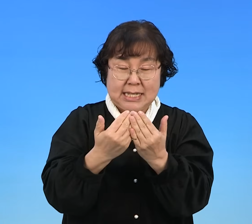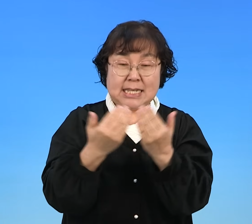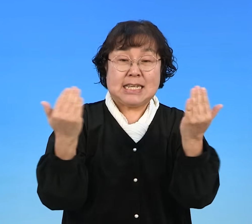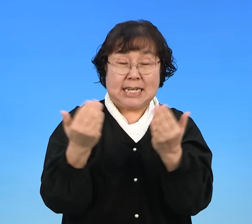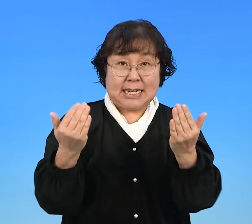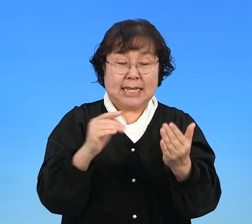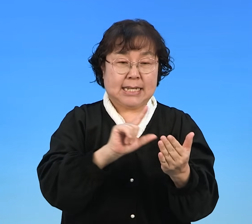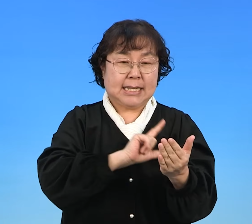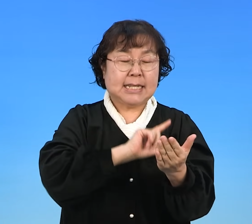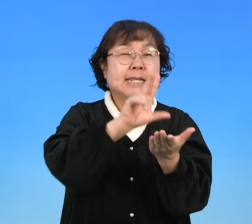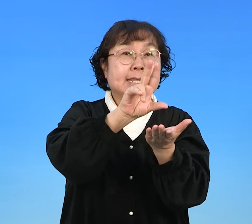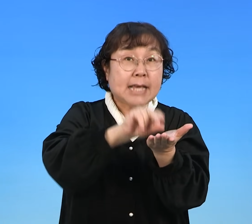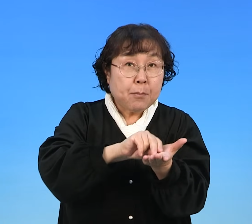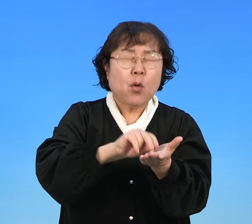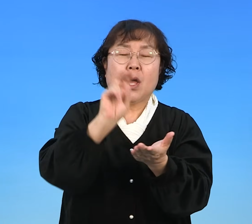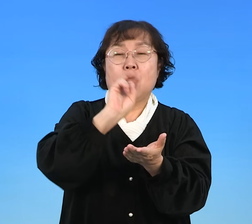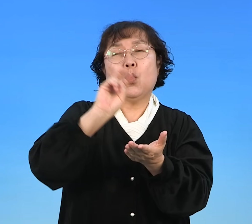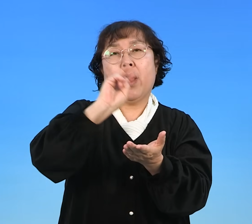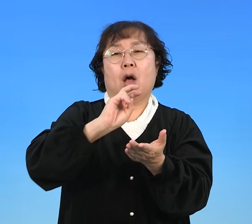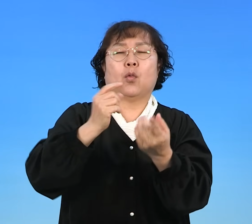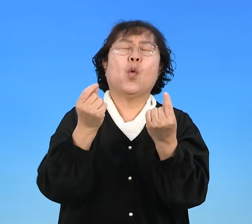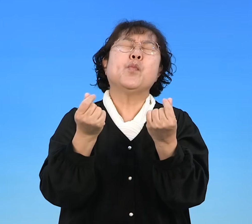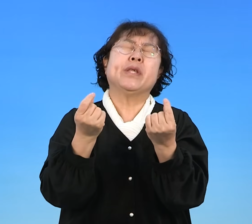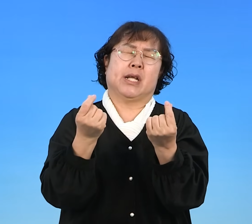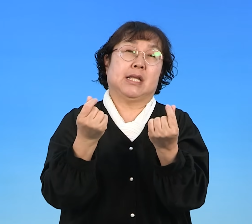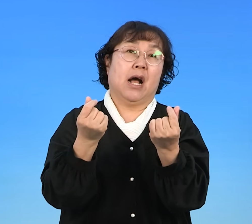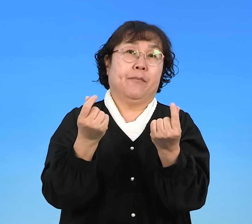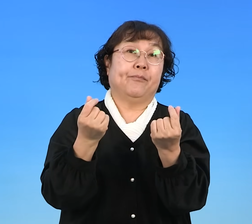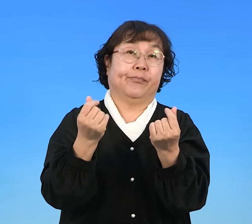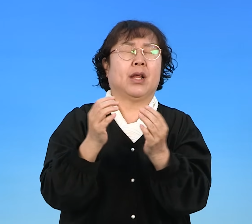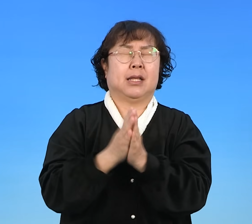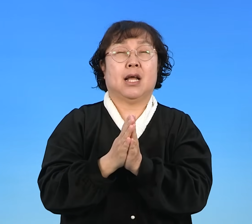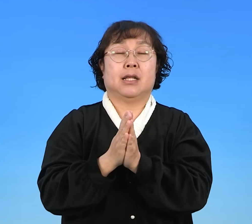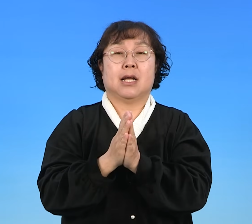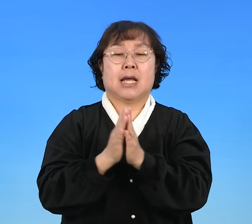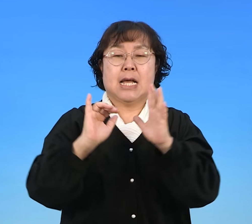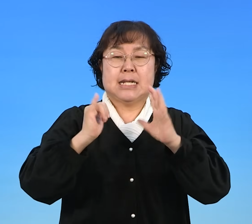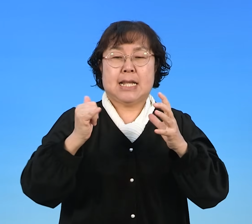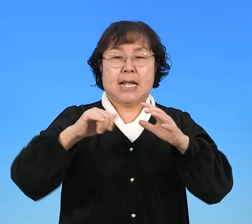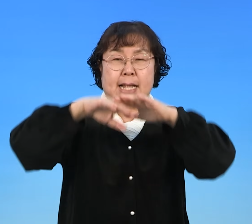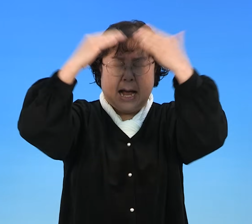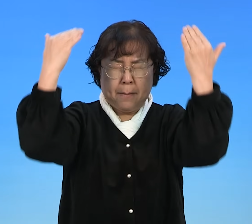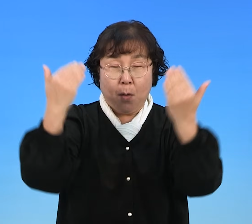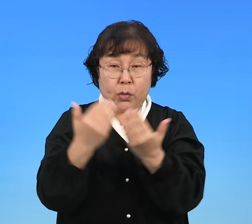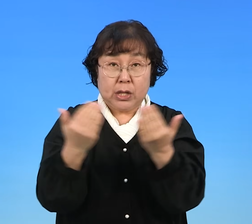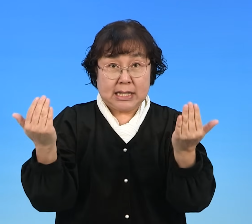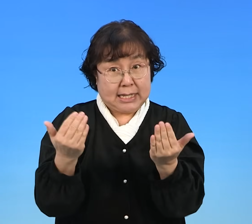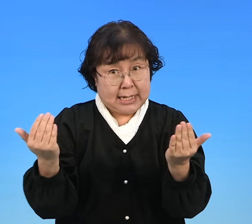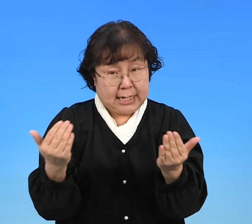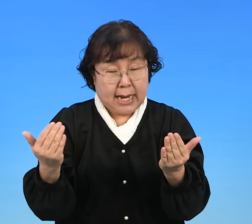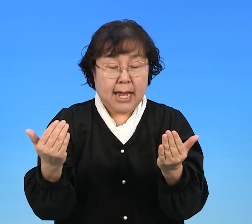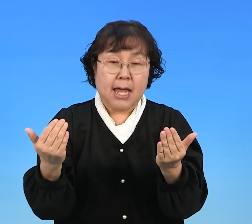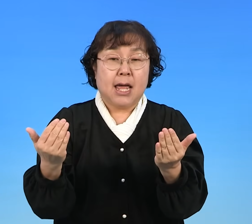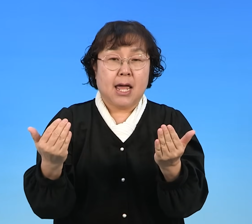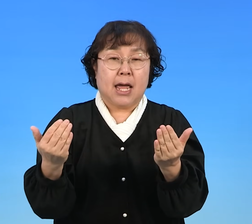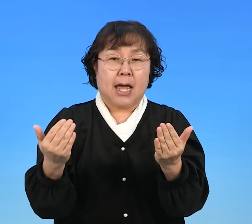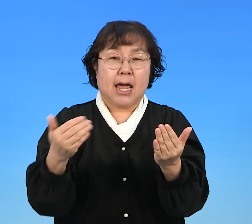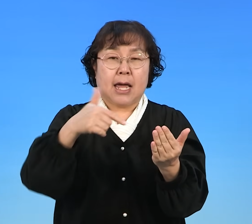분이 있더라고요. 그래서 이 세상만사라는 그 오래된 유행가 가사 일부를 또 제가 읽어드리려고